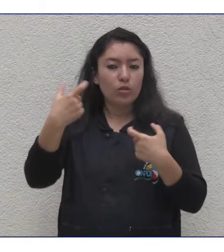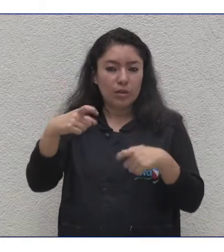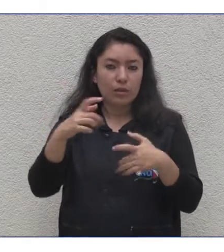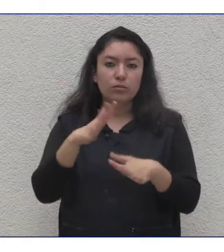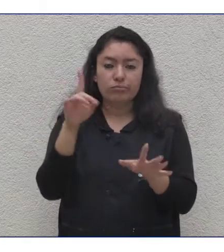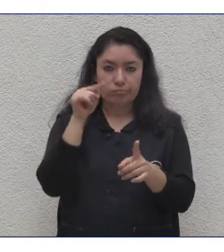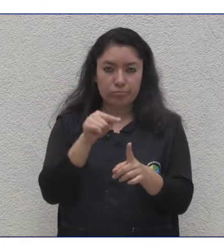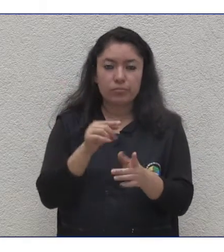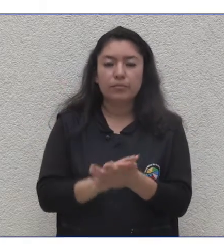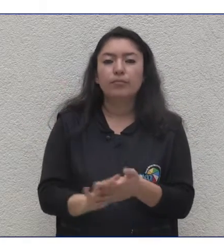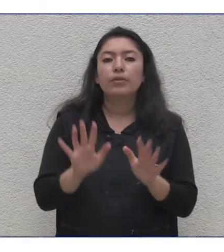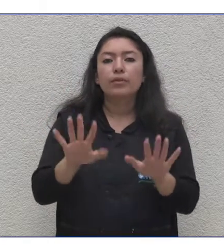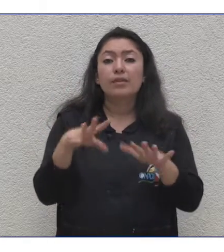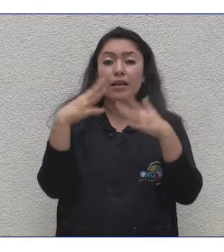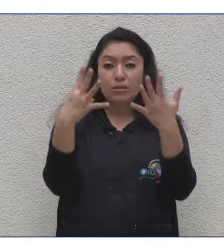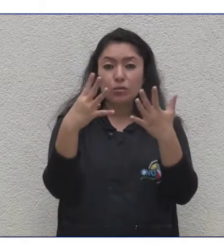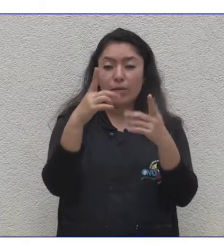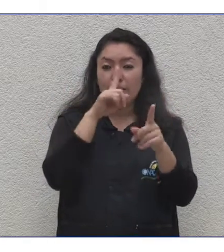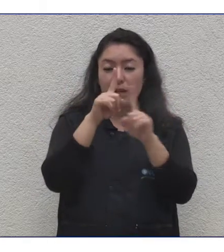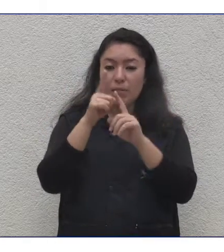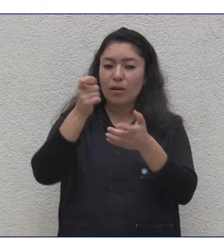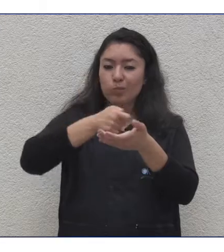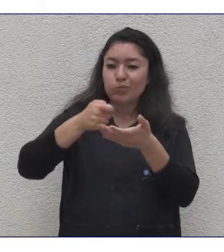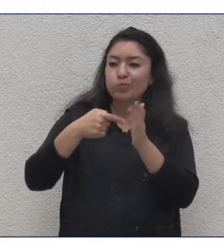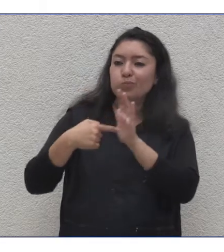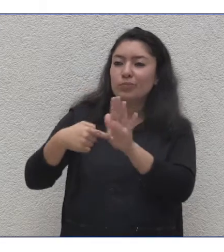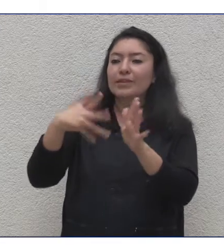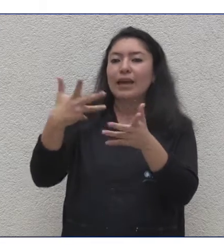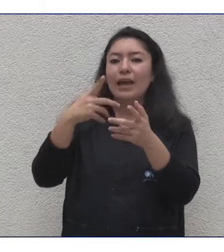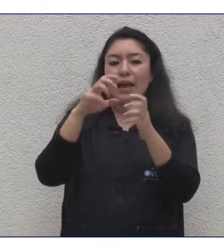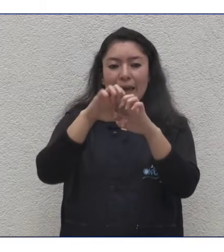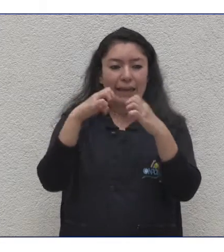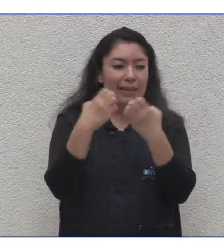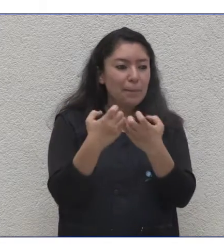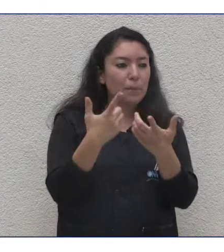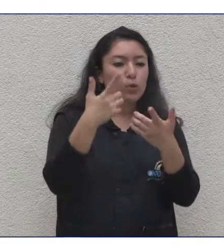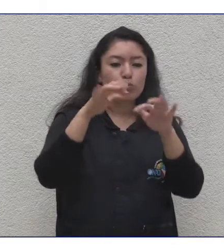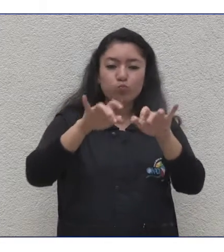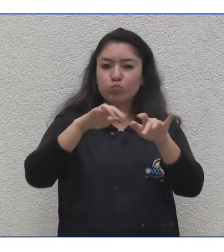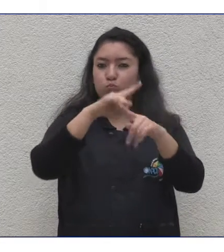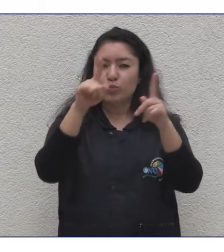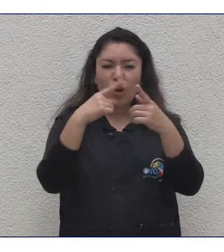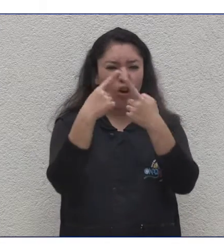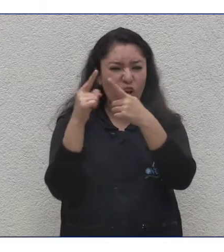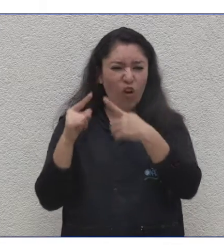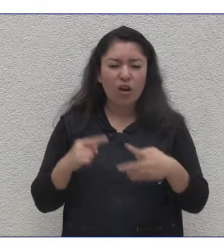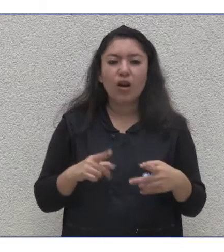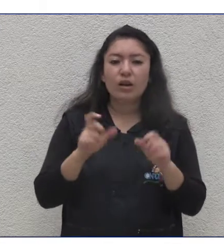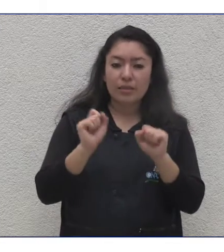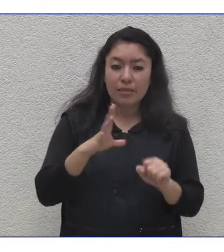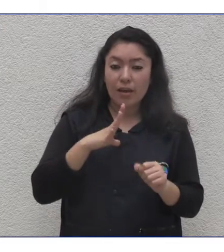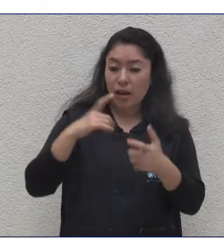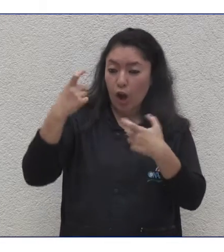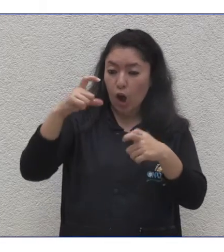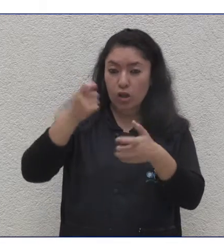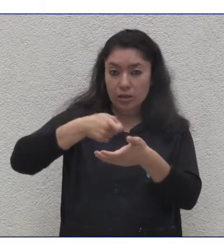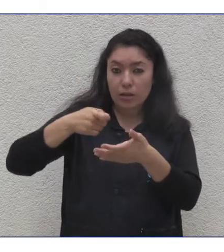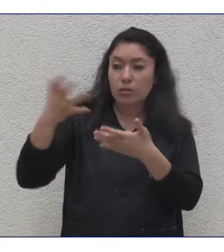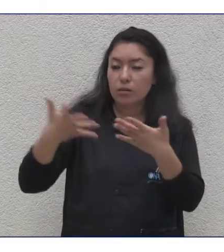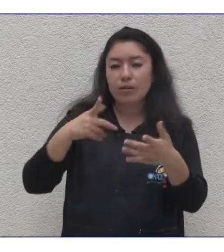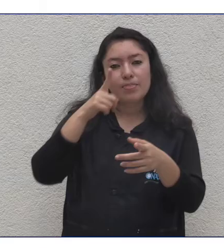correspondiente. 19. Los contratos de arrendamiento de inmuebles, equipo, maquinaria o cualquier otro bien o